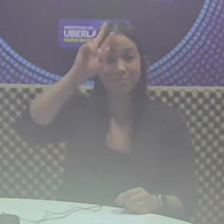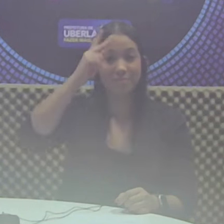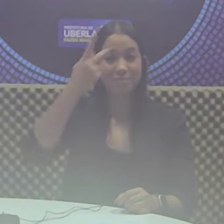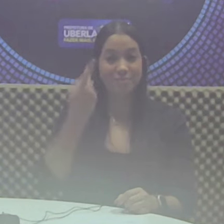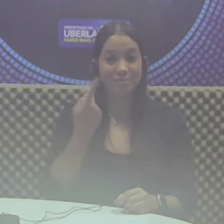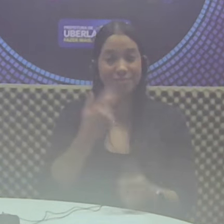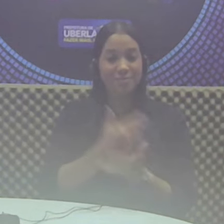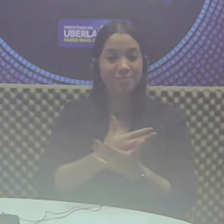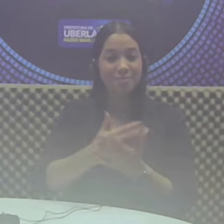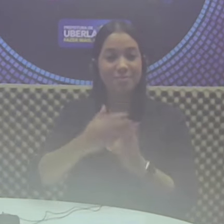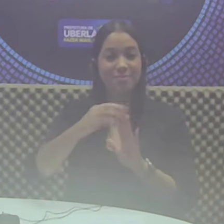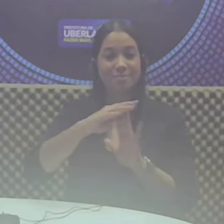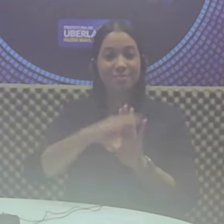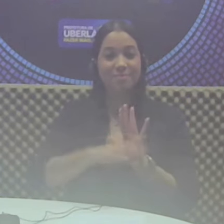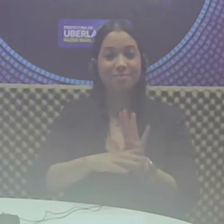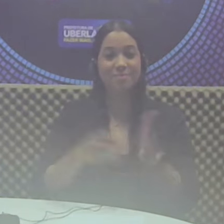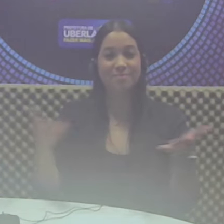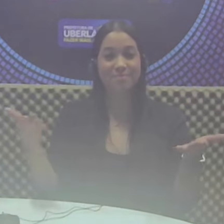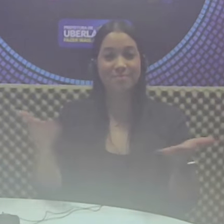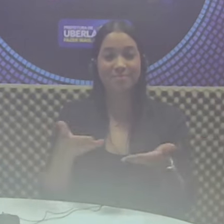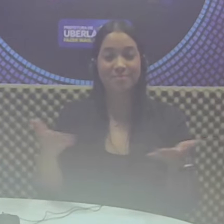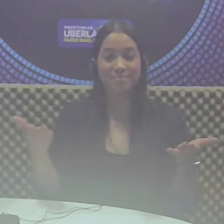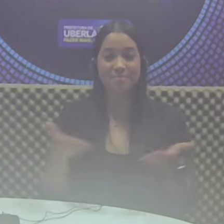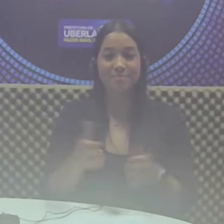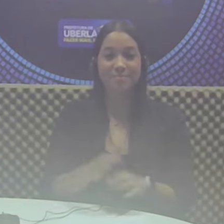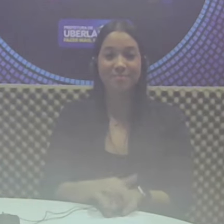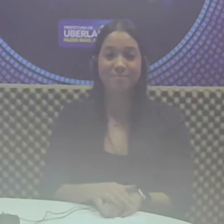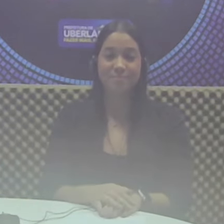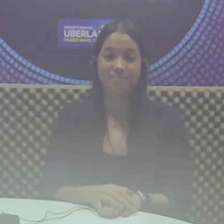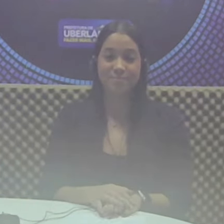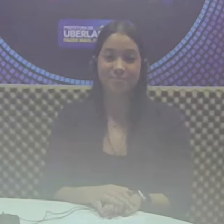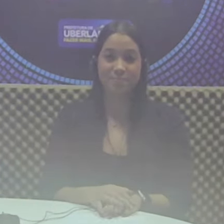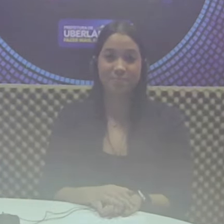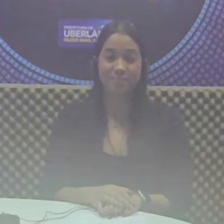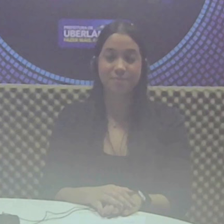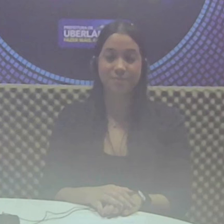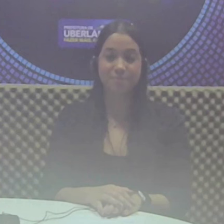e começamos com os destaques da edição de hoje.